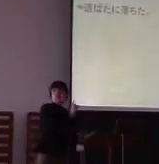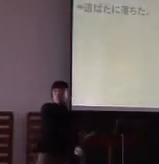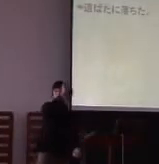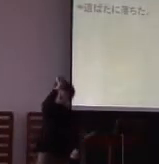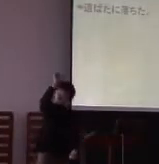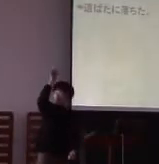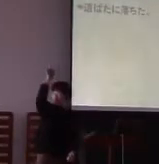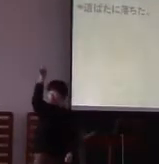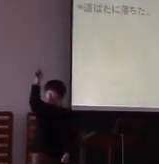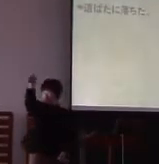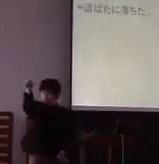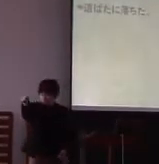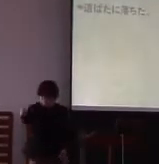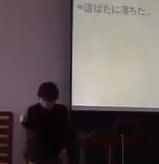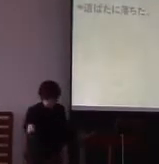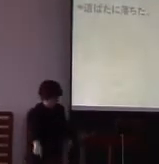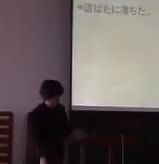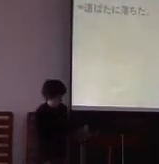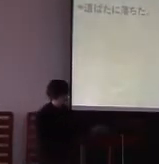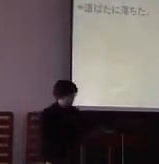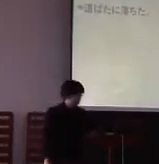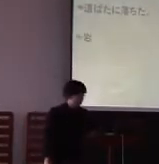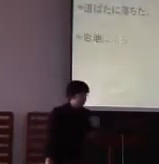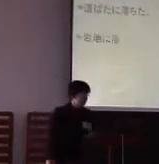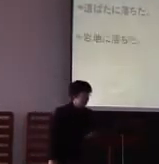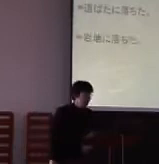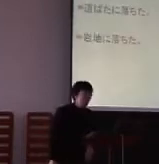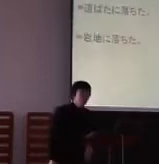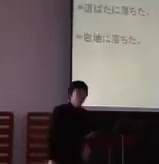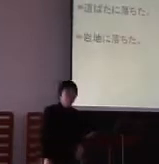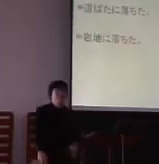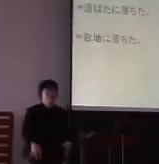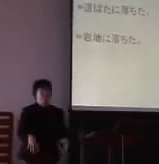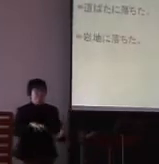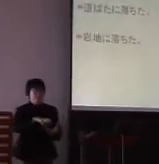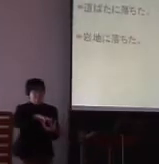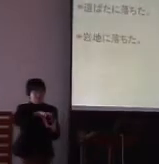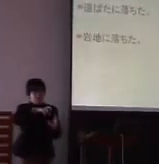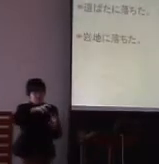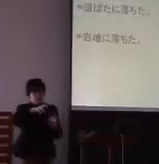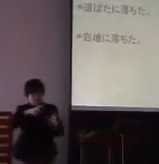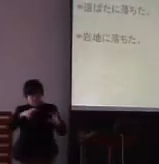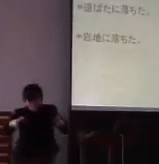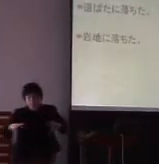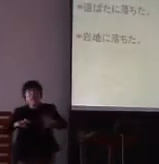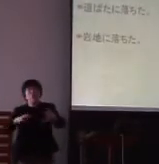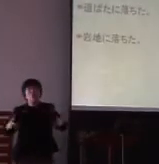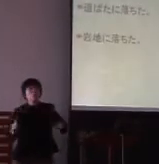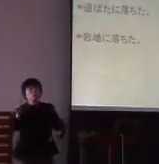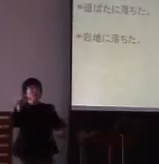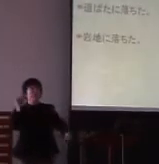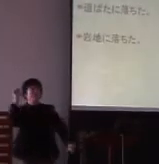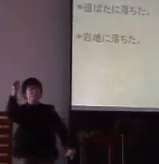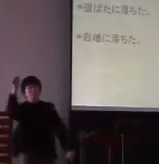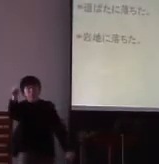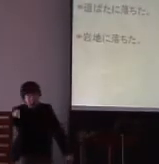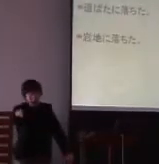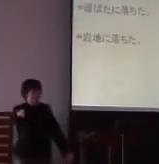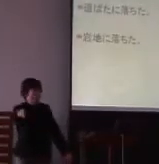二つ目はまた飛んで岩地に落ちました。硬いです。非常